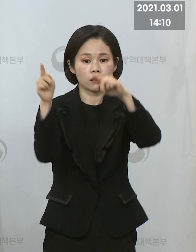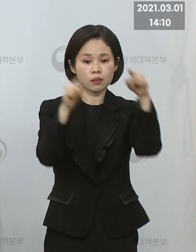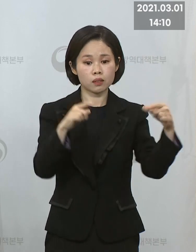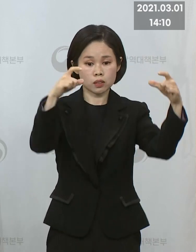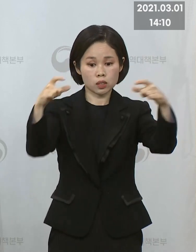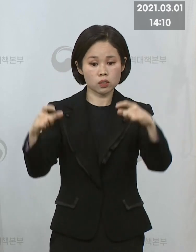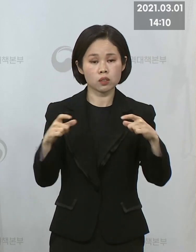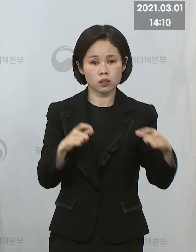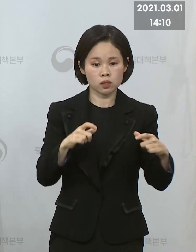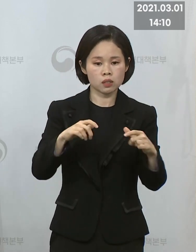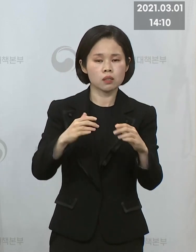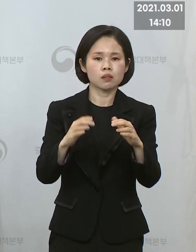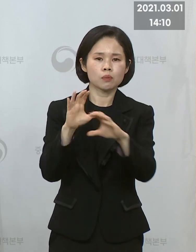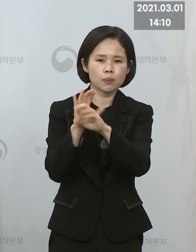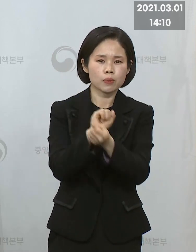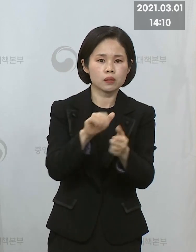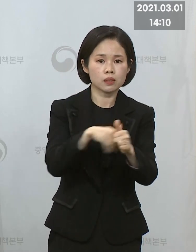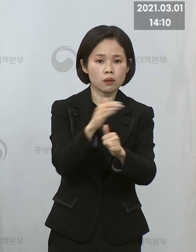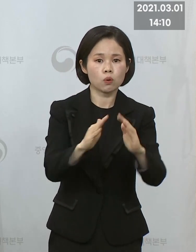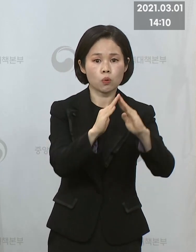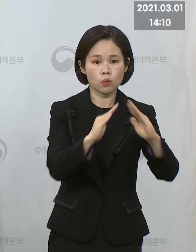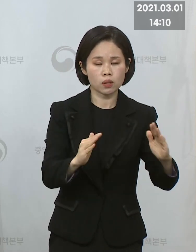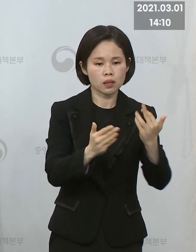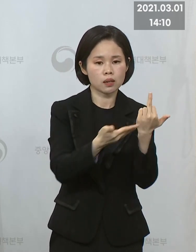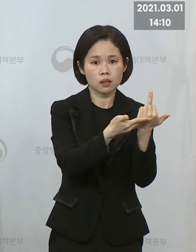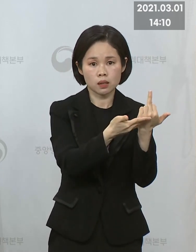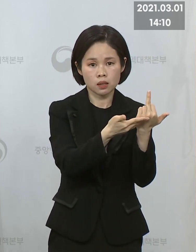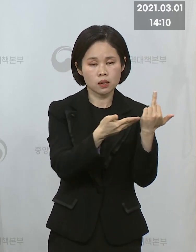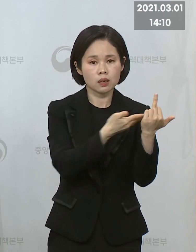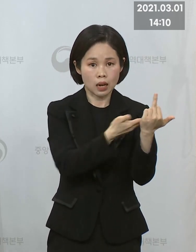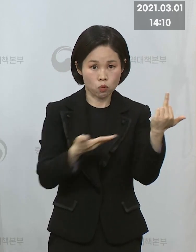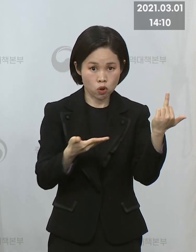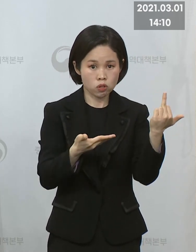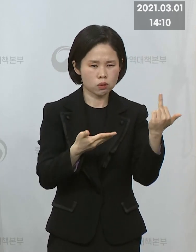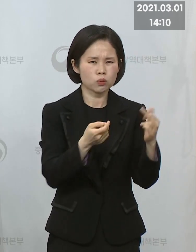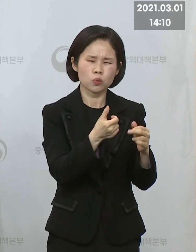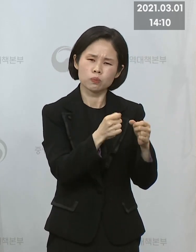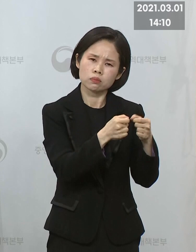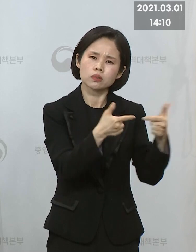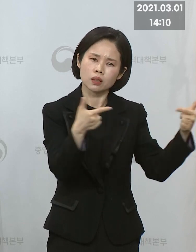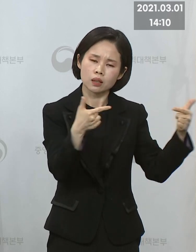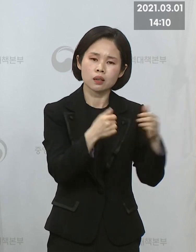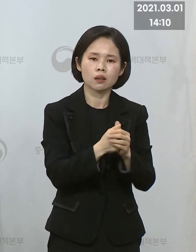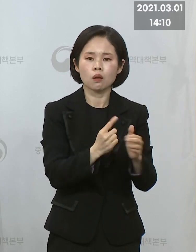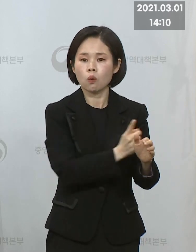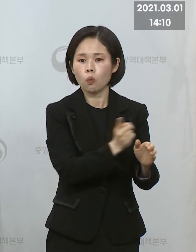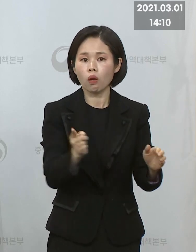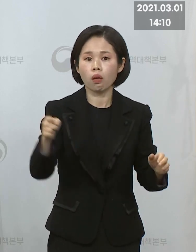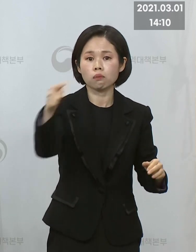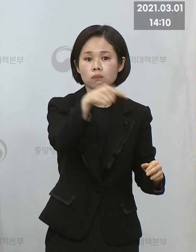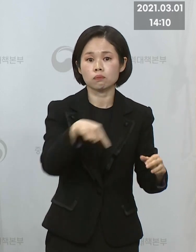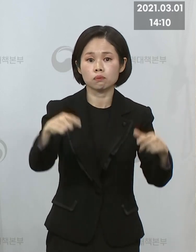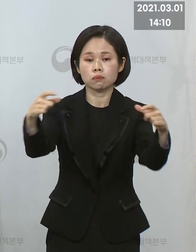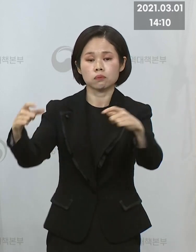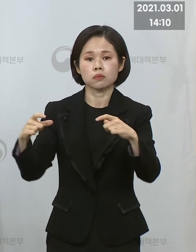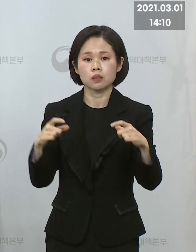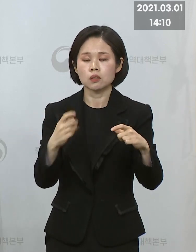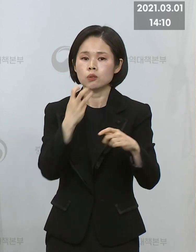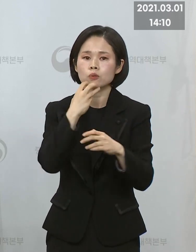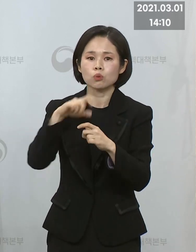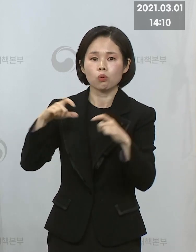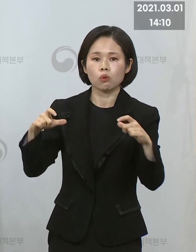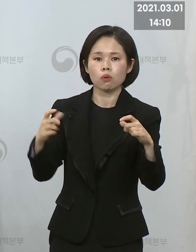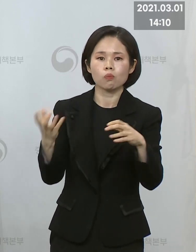권역별 발생 현황을 보시면 호남과 강원권은 소폭 증가하였으며 그 외의 권역은